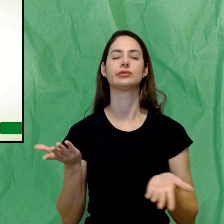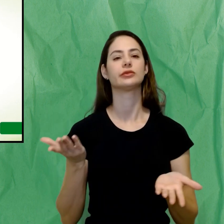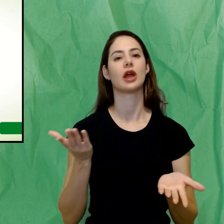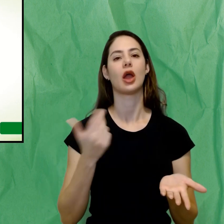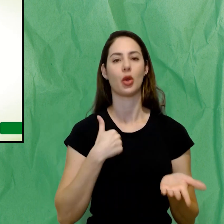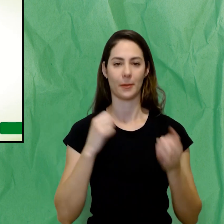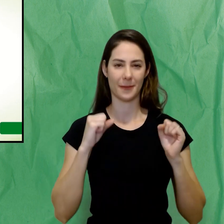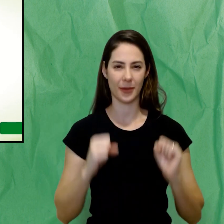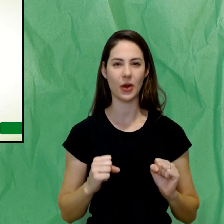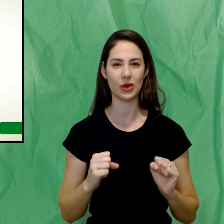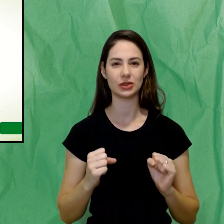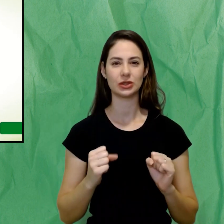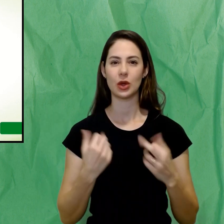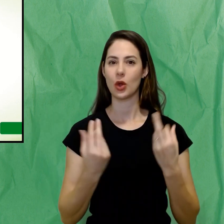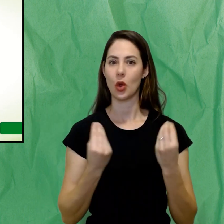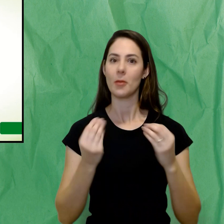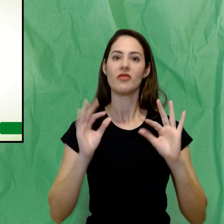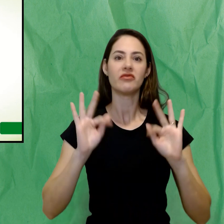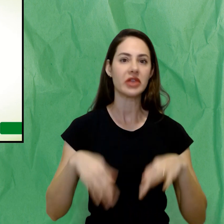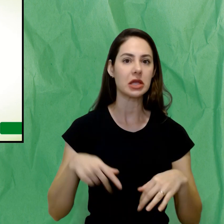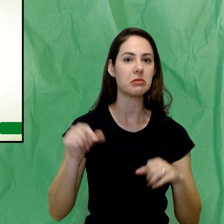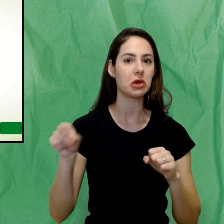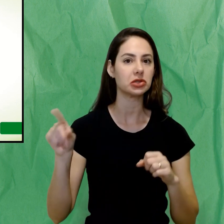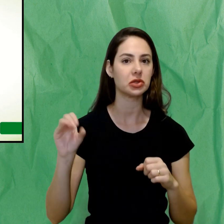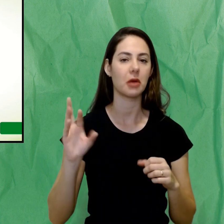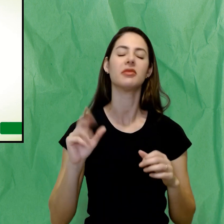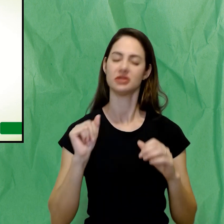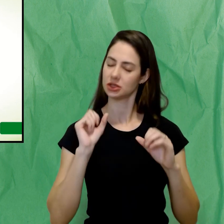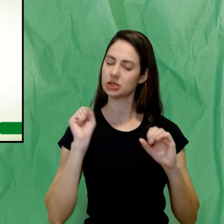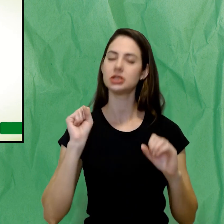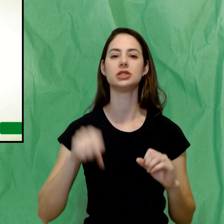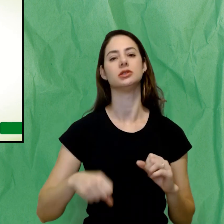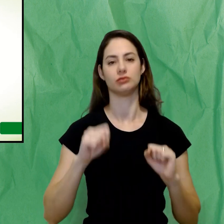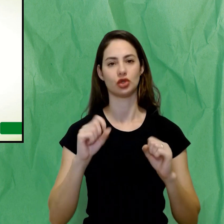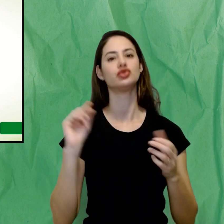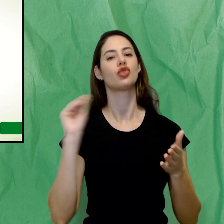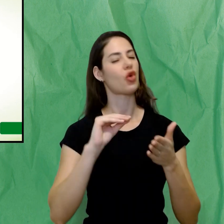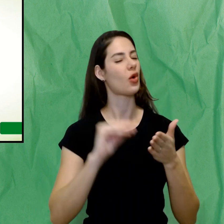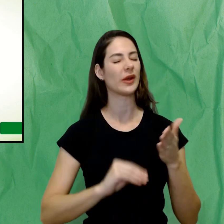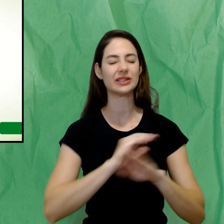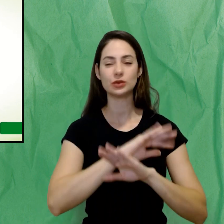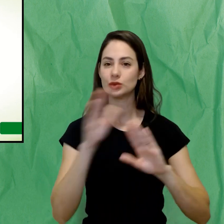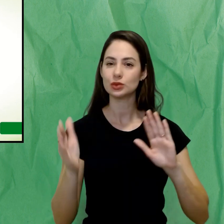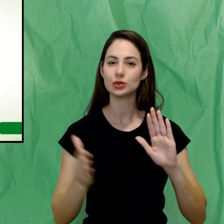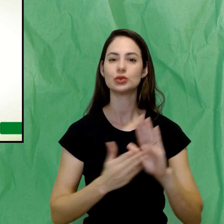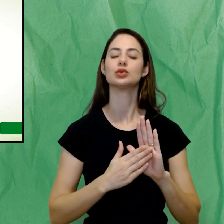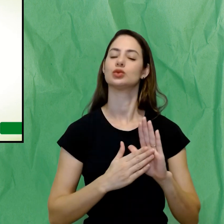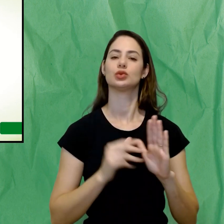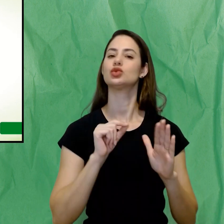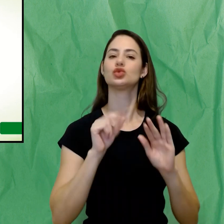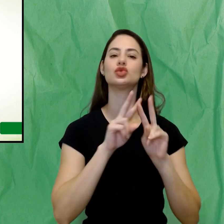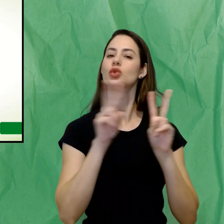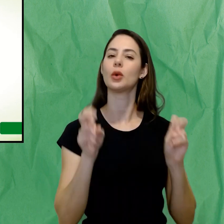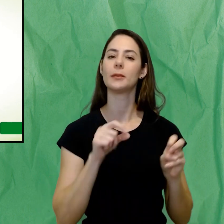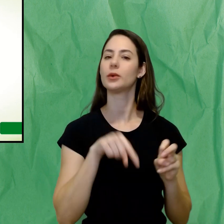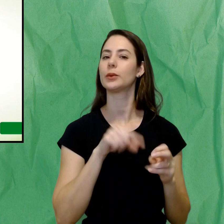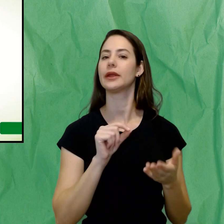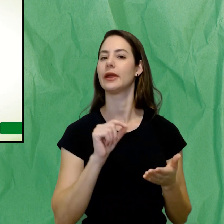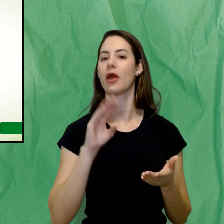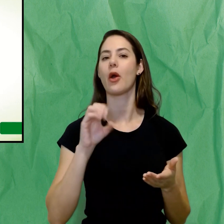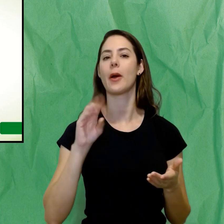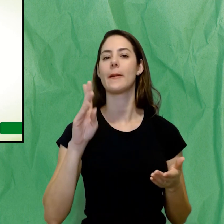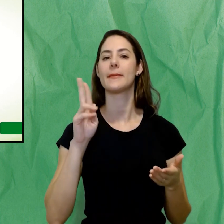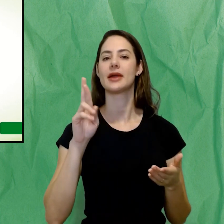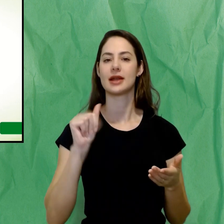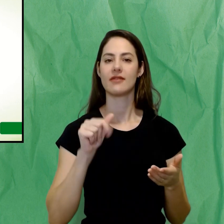Ah, mas eu posso colocar como ela termina? Sim, você vai falar realmente da obra, vai dar todo o percurso da